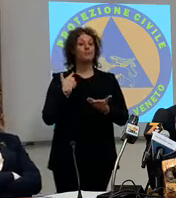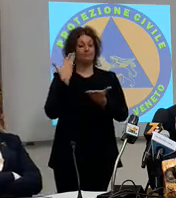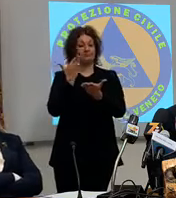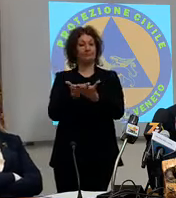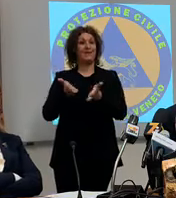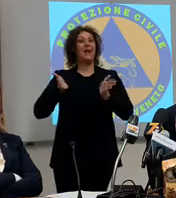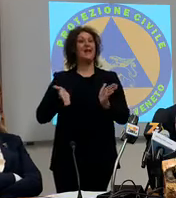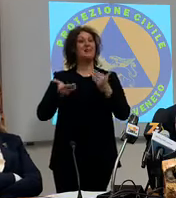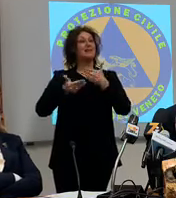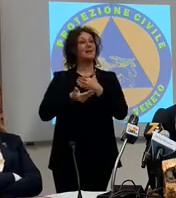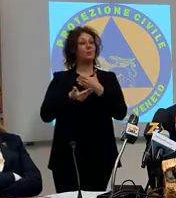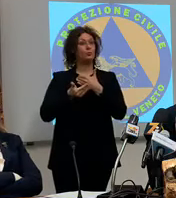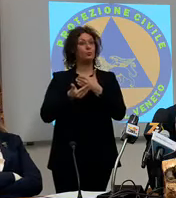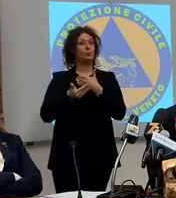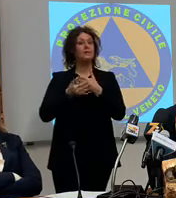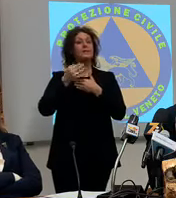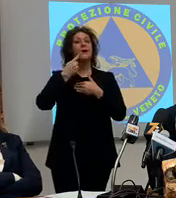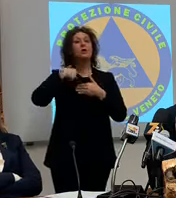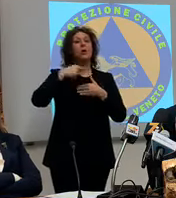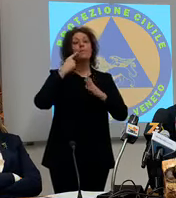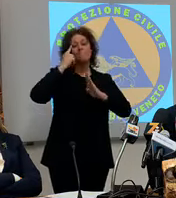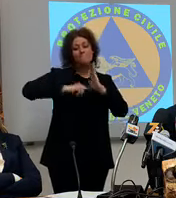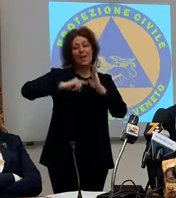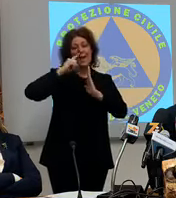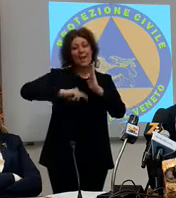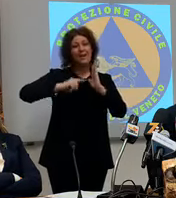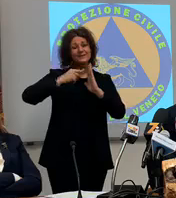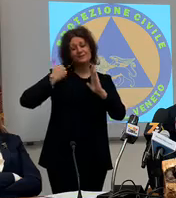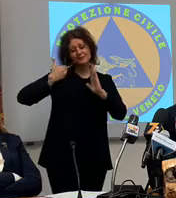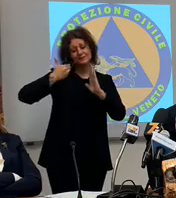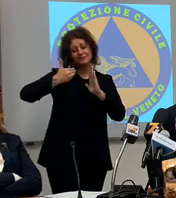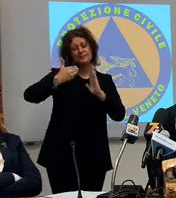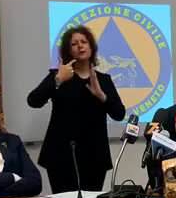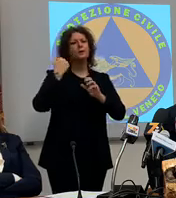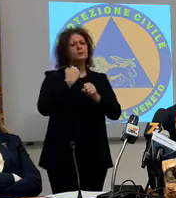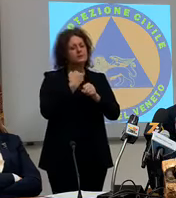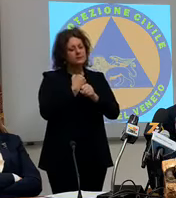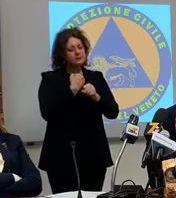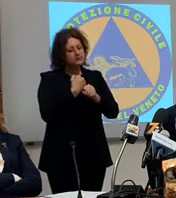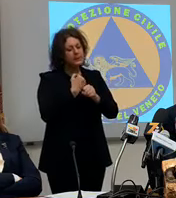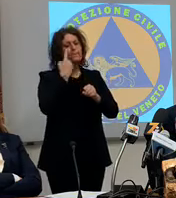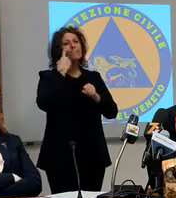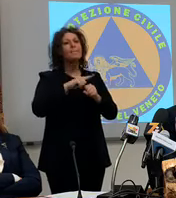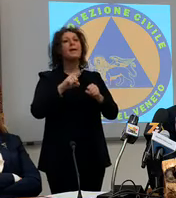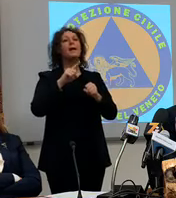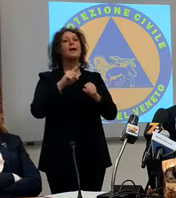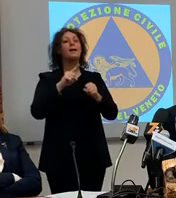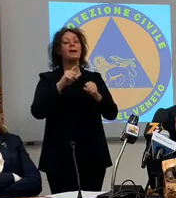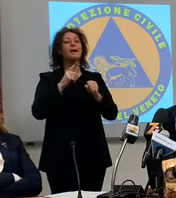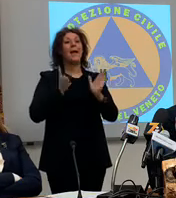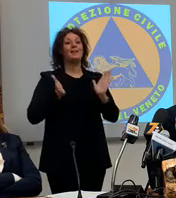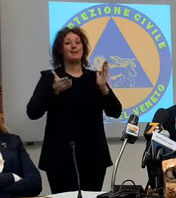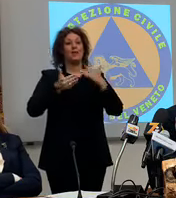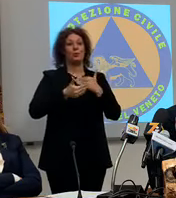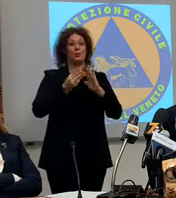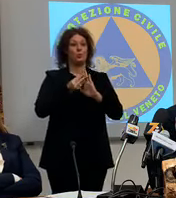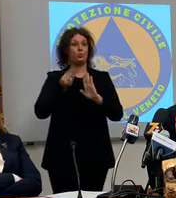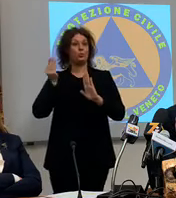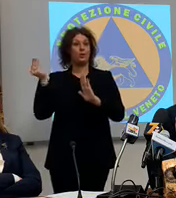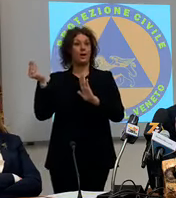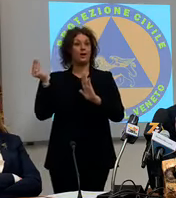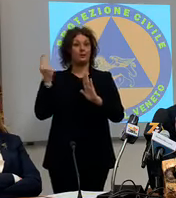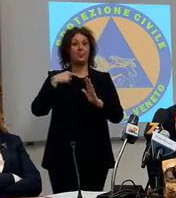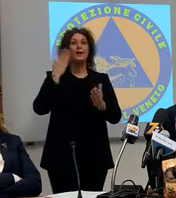noi da mesi che stiamo lavorando a un dossier con esperti di dossier per queste candidature Cioè non con gente che non sa neanche cos'è un